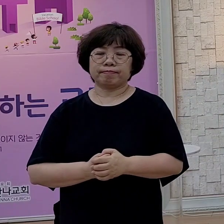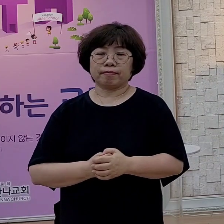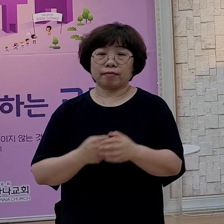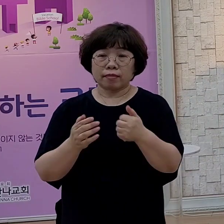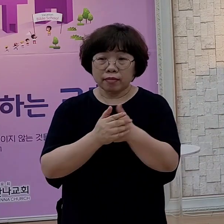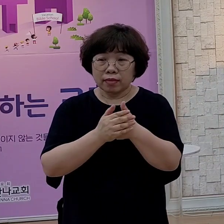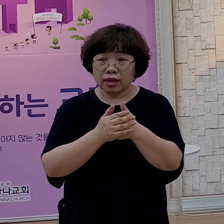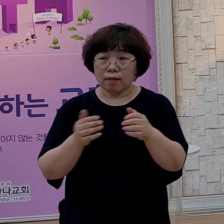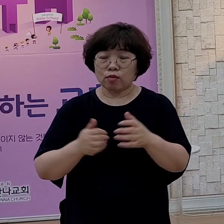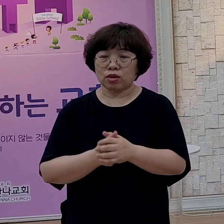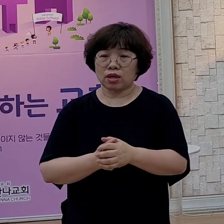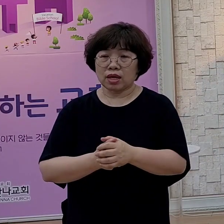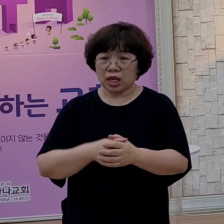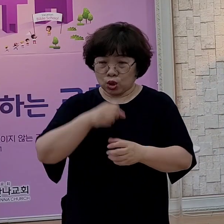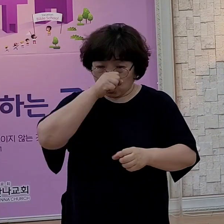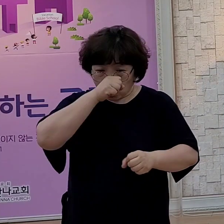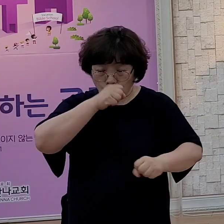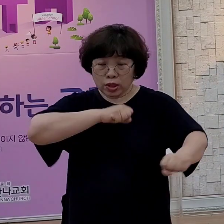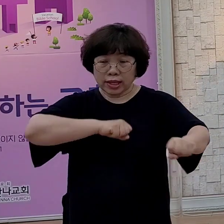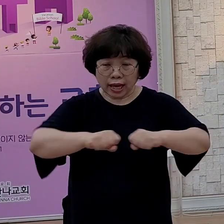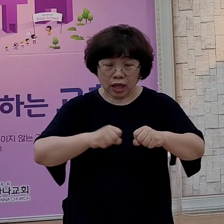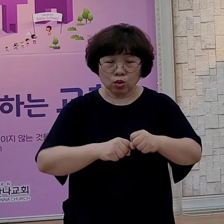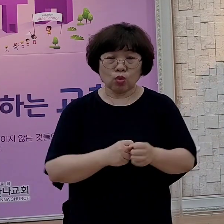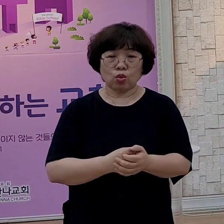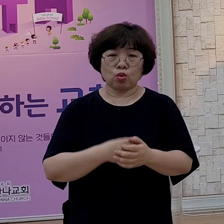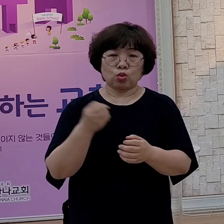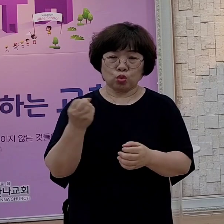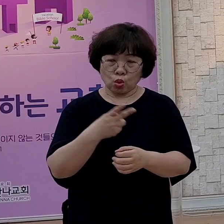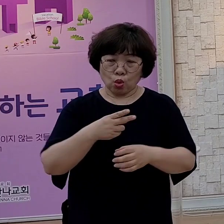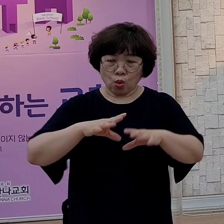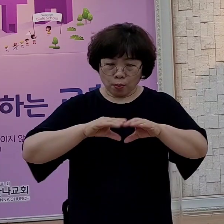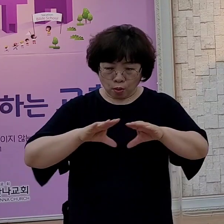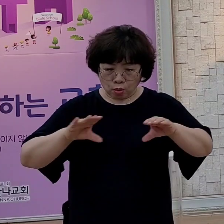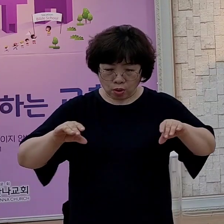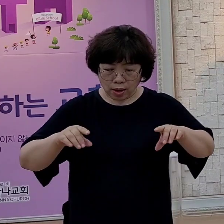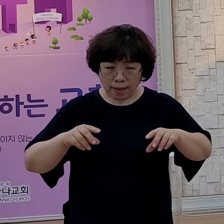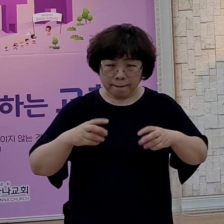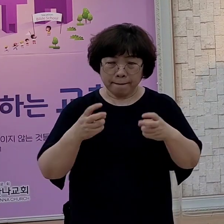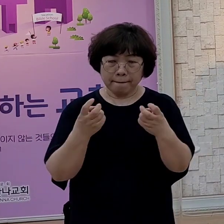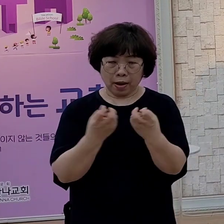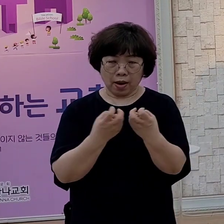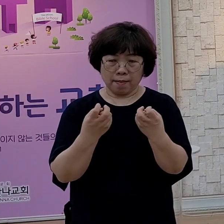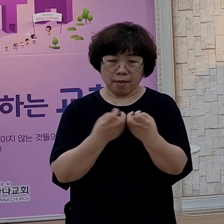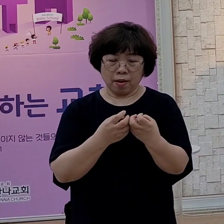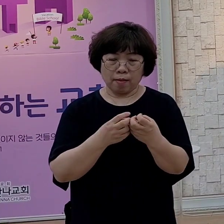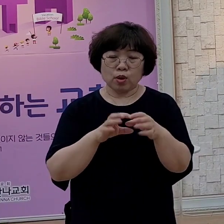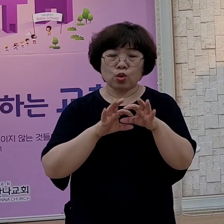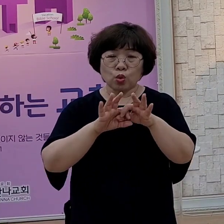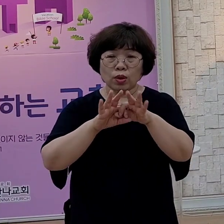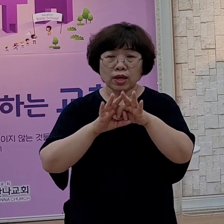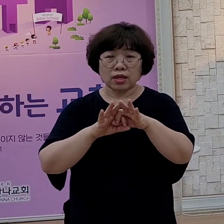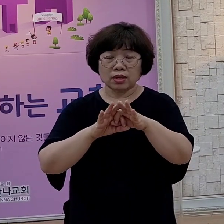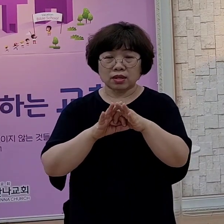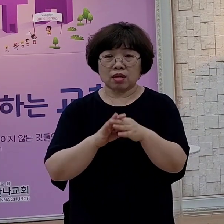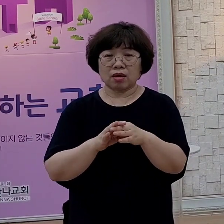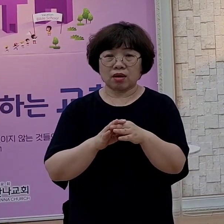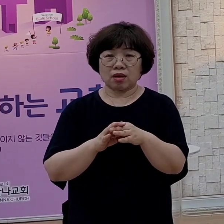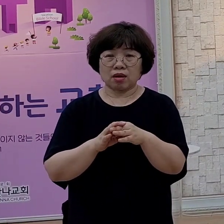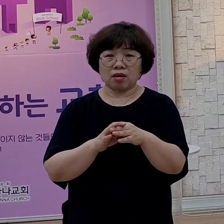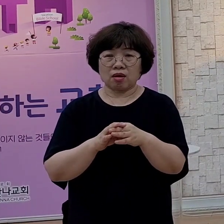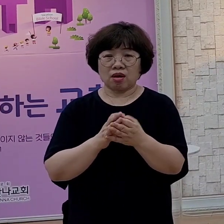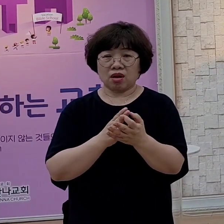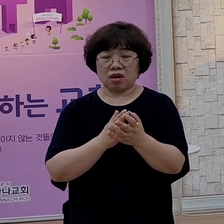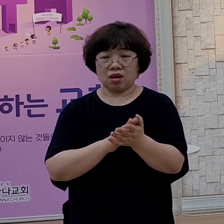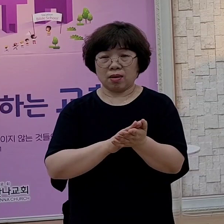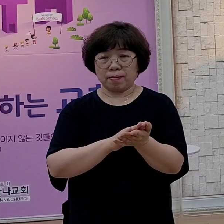그래서 여러분, 이 선행과 방금 온유함이 방법이다 그랬는데 이거 있죠. 우리가 하고 싶다고 되는 일이